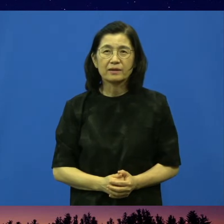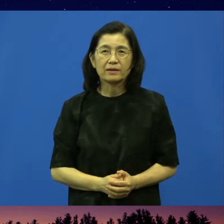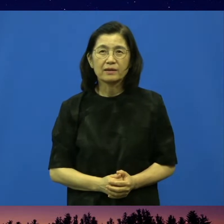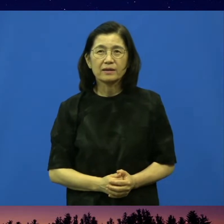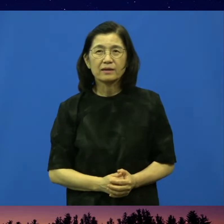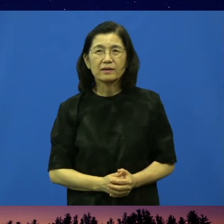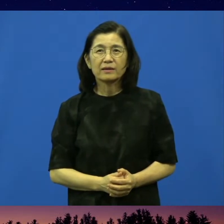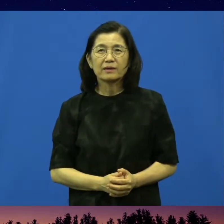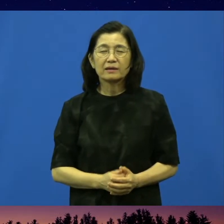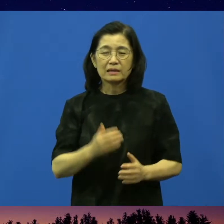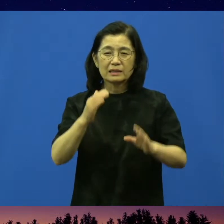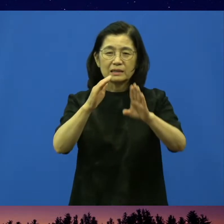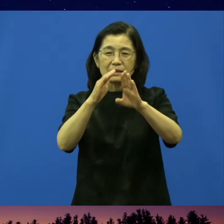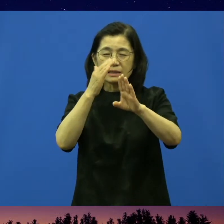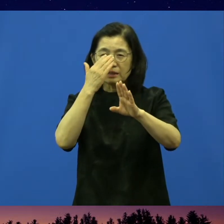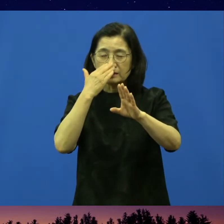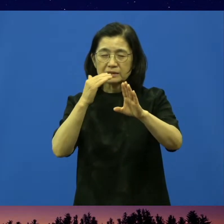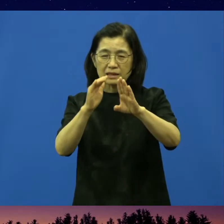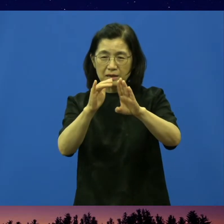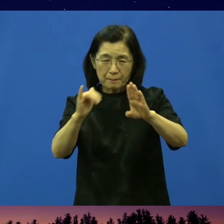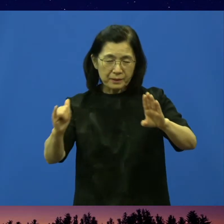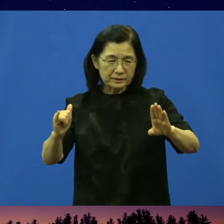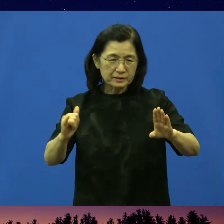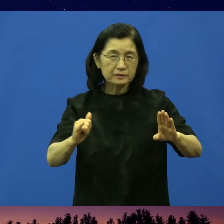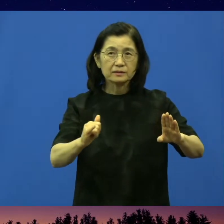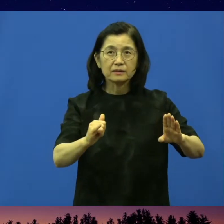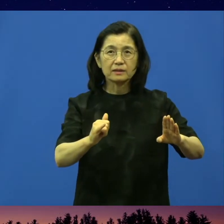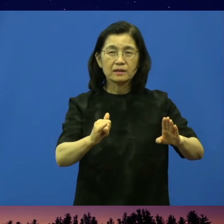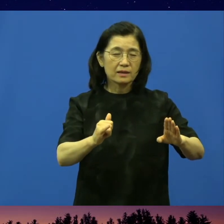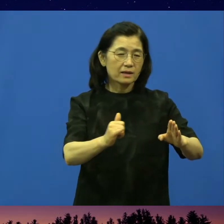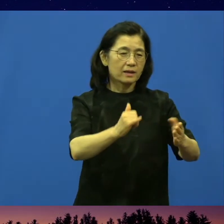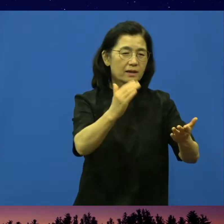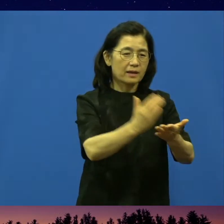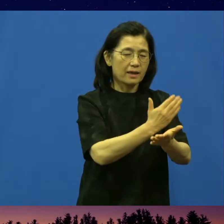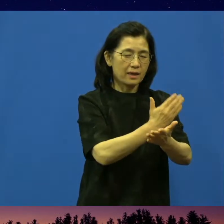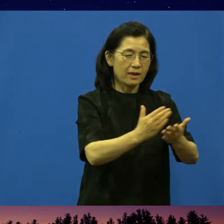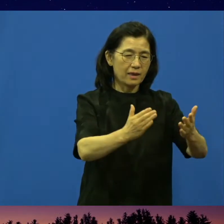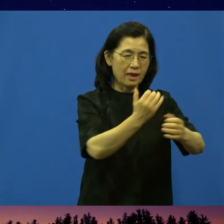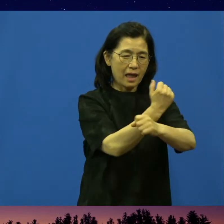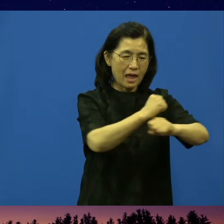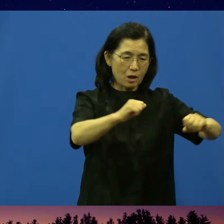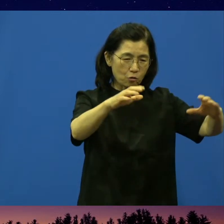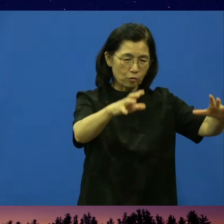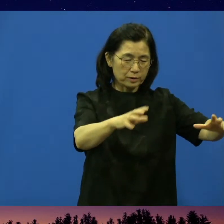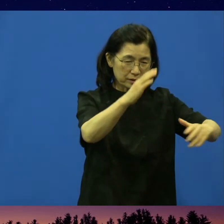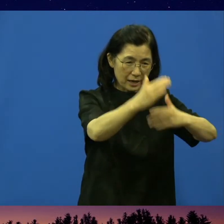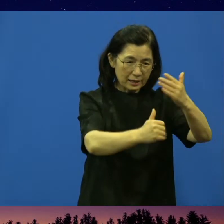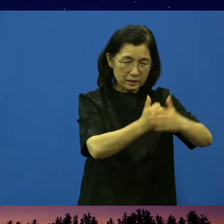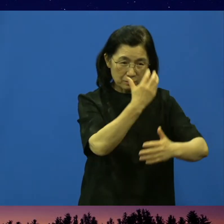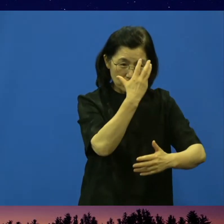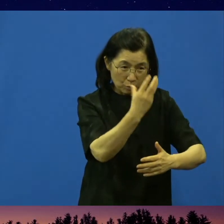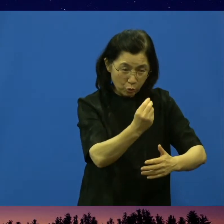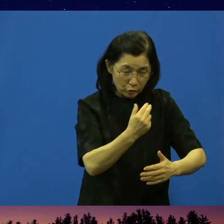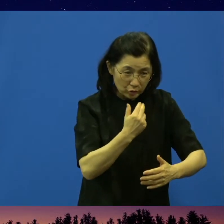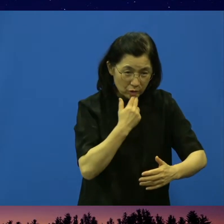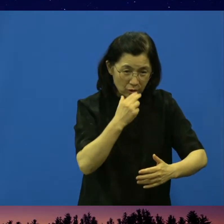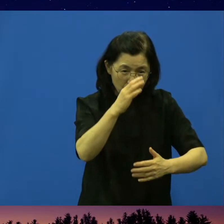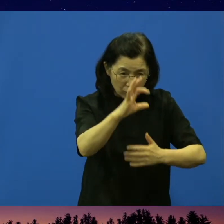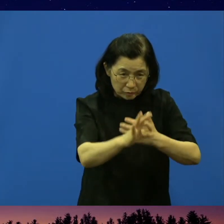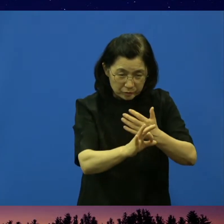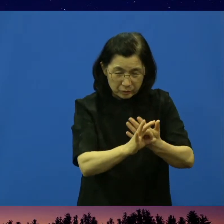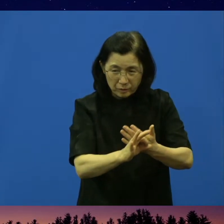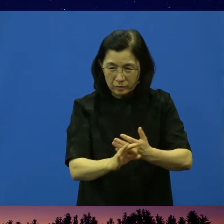없어요. 지금 여러분 우리가 믿음 생활할 때 하나님이 선명하게 돈다발보다 하나님이 선명하게